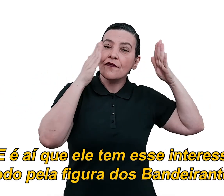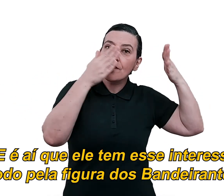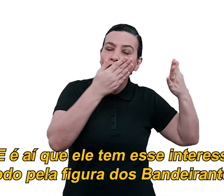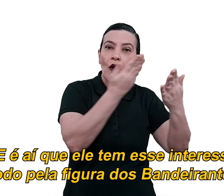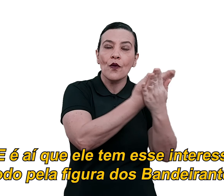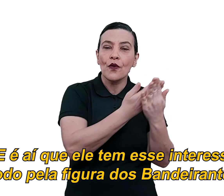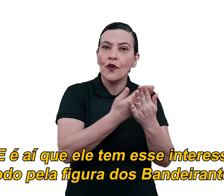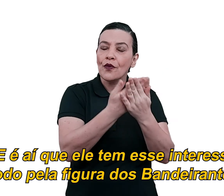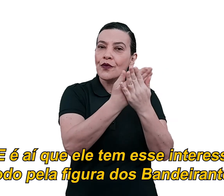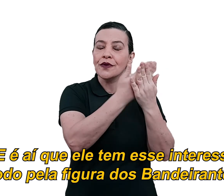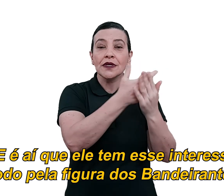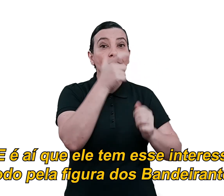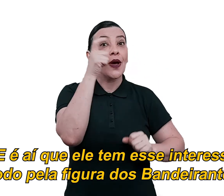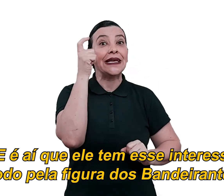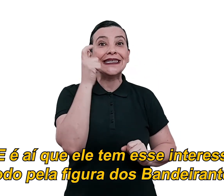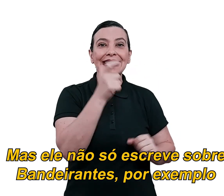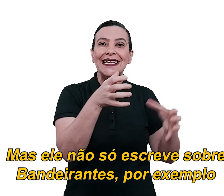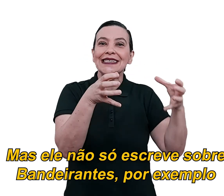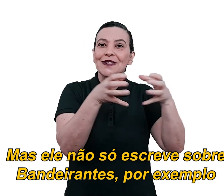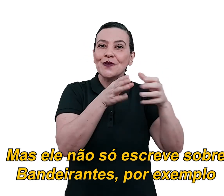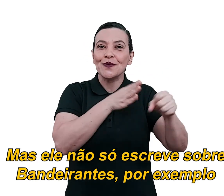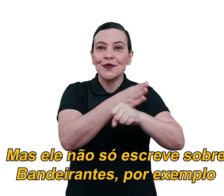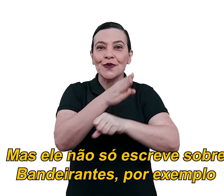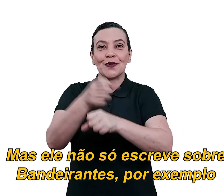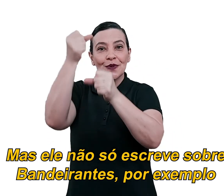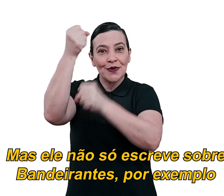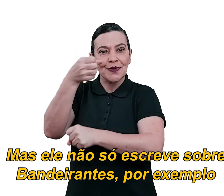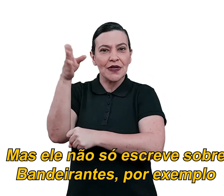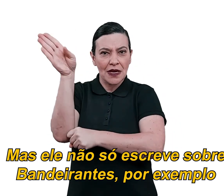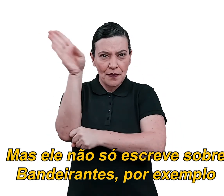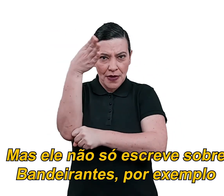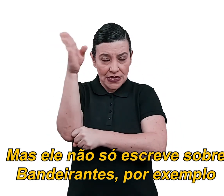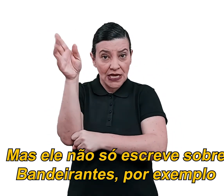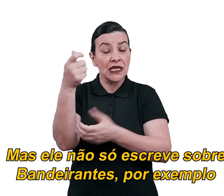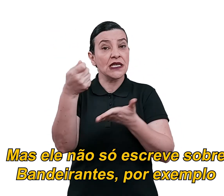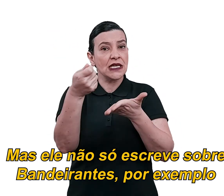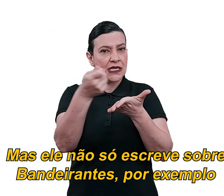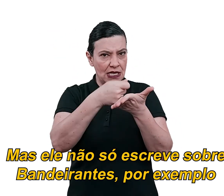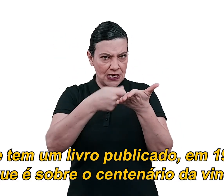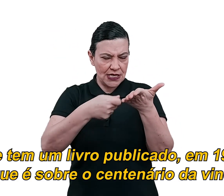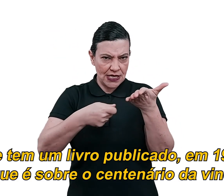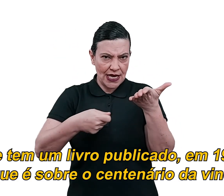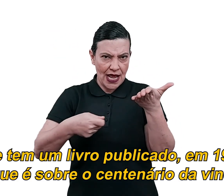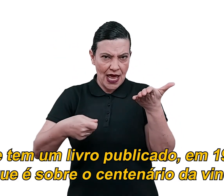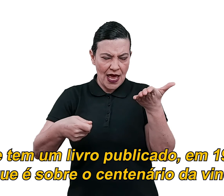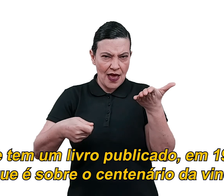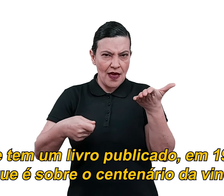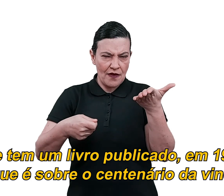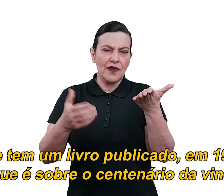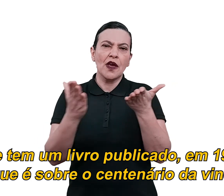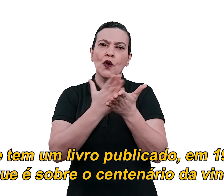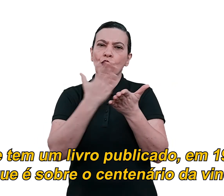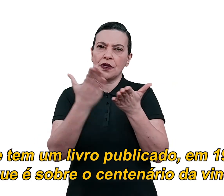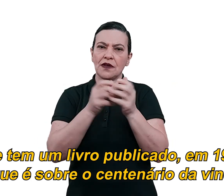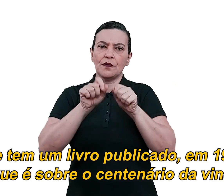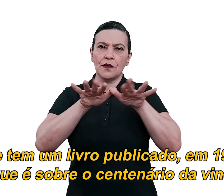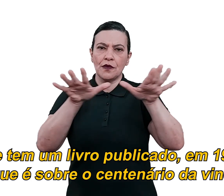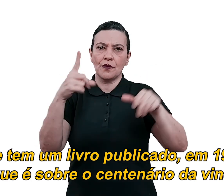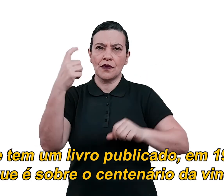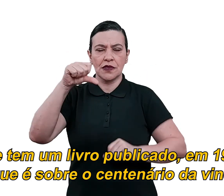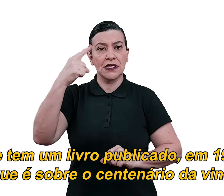interesse pela figura também dos bandeirantes. Mas ele não só escreve sobre bandeirante, né? Por exemplo, ele tem um livro